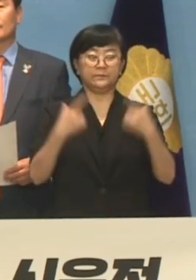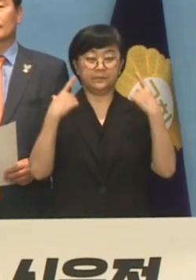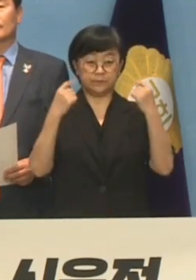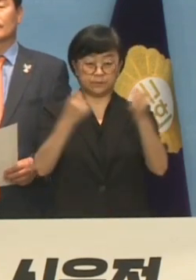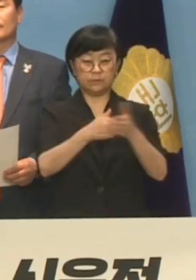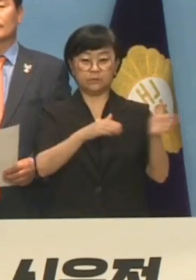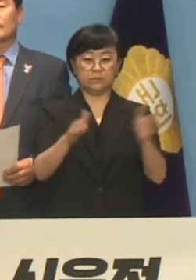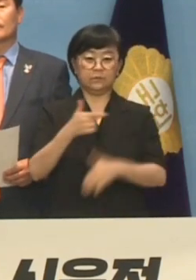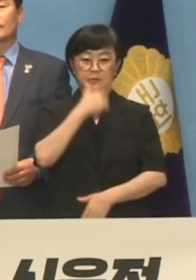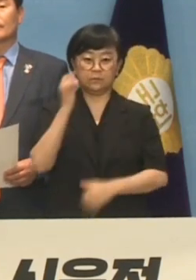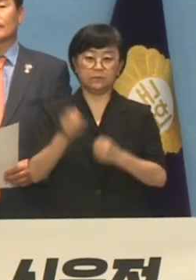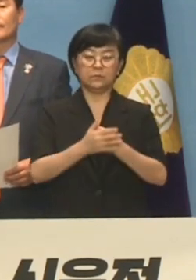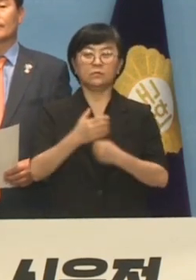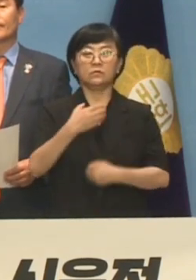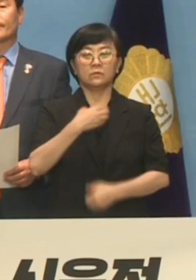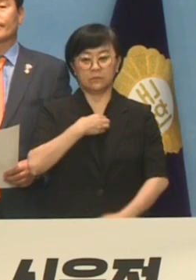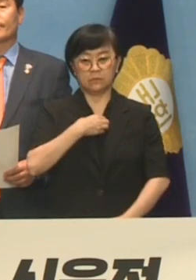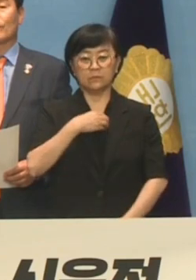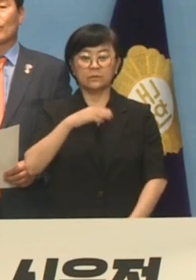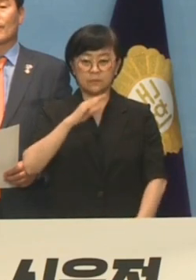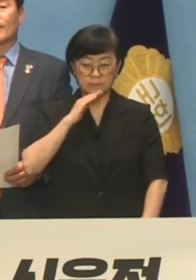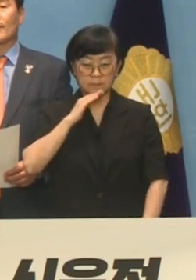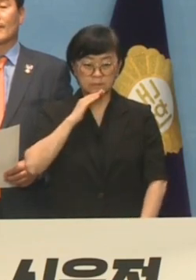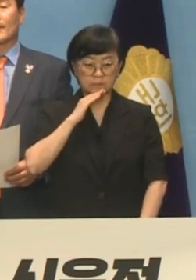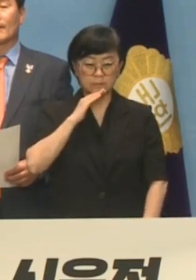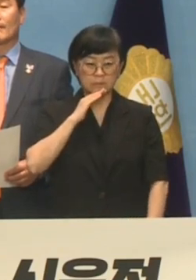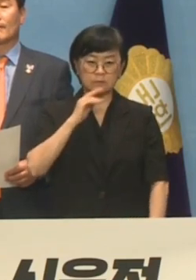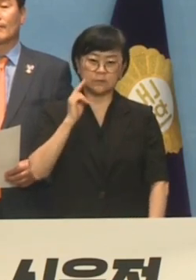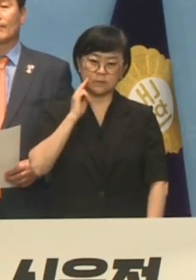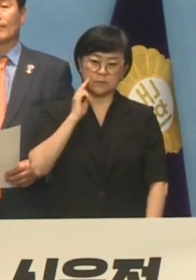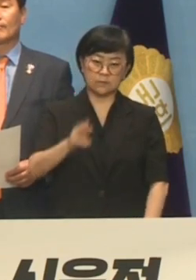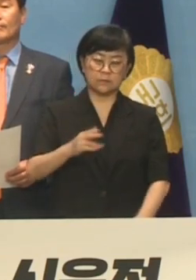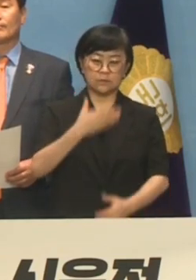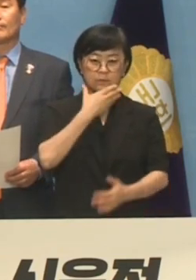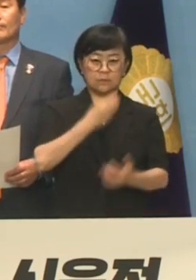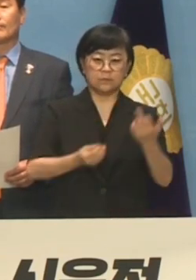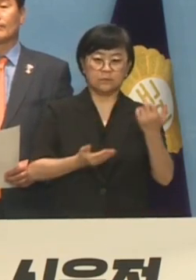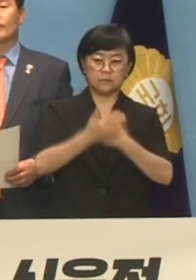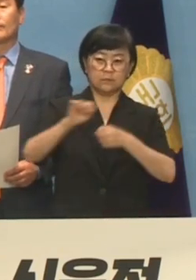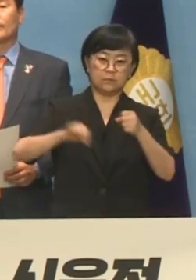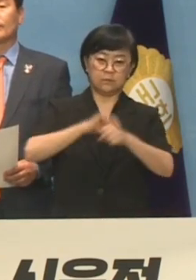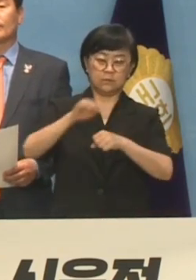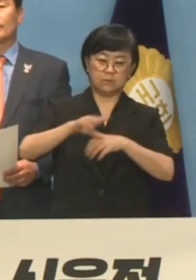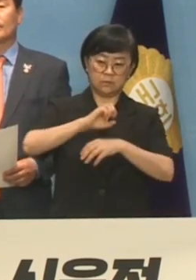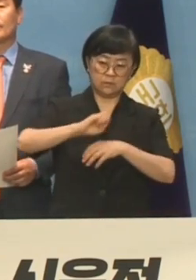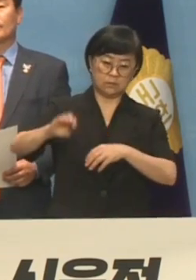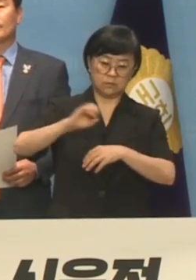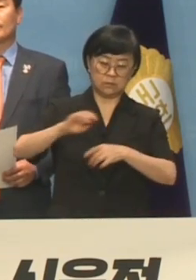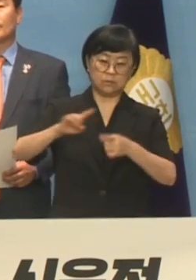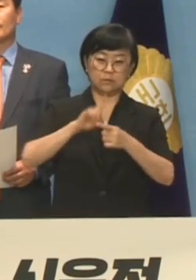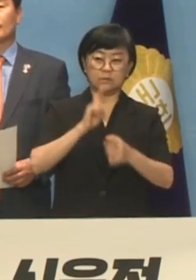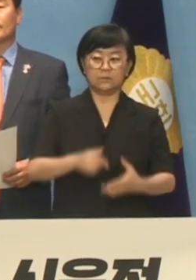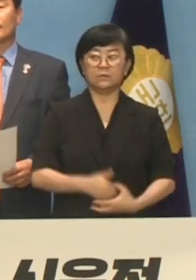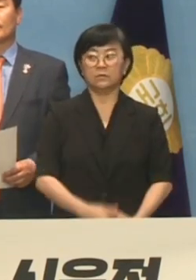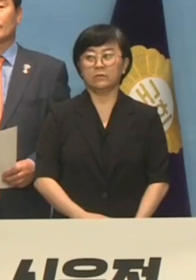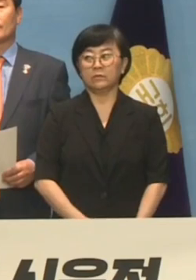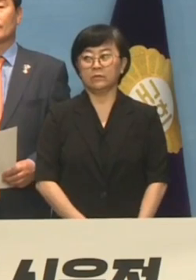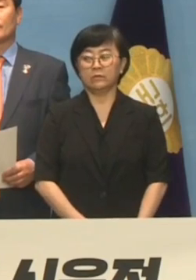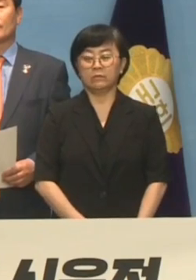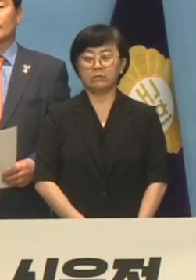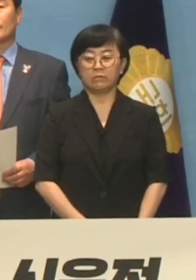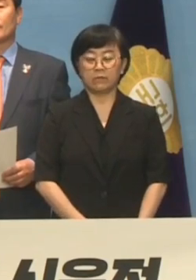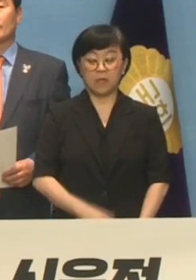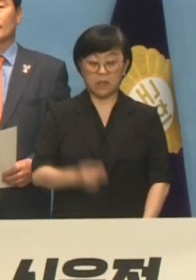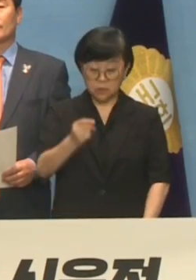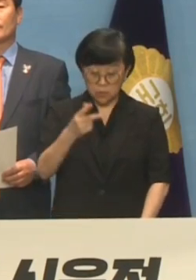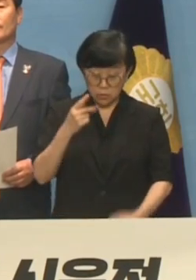여전히 준비 부족, 위험하기 짝이 없는 민폐, 후쿠시마 원전 오염수 해양 방류입니다. 시료